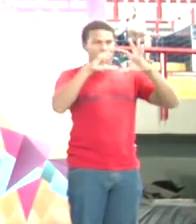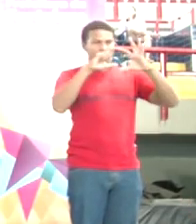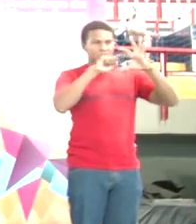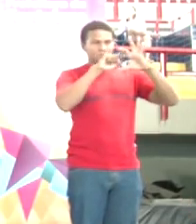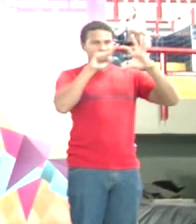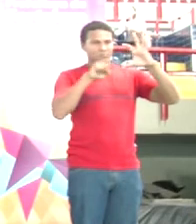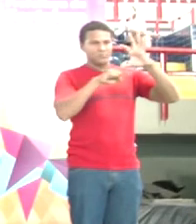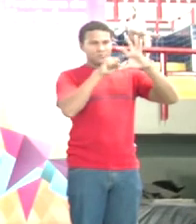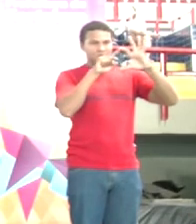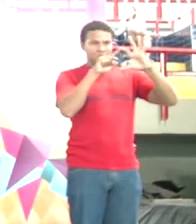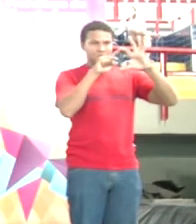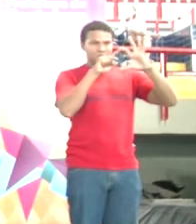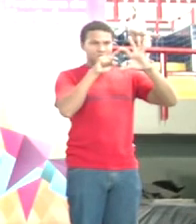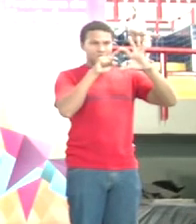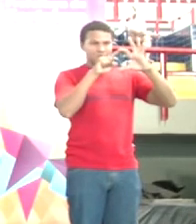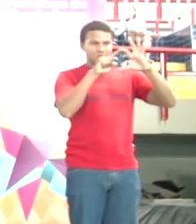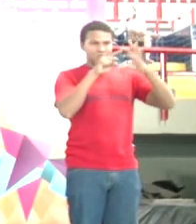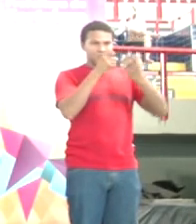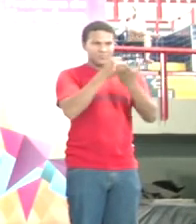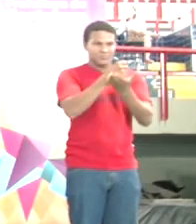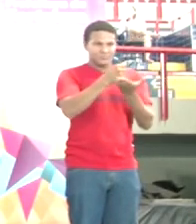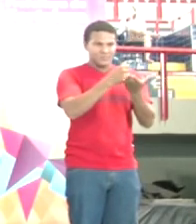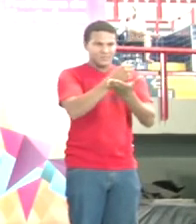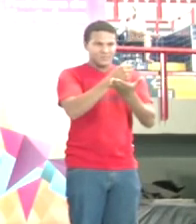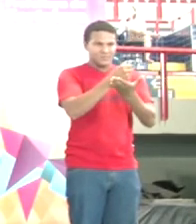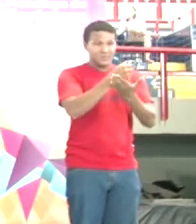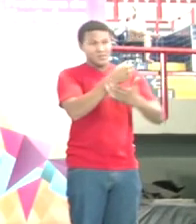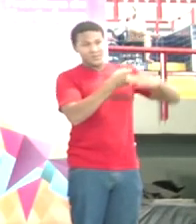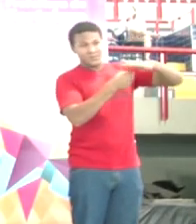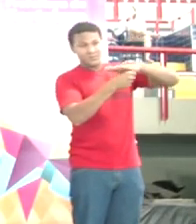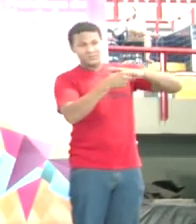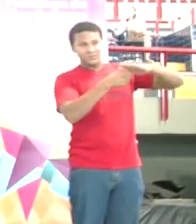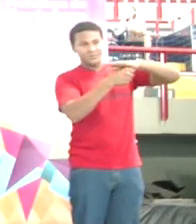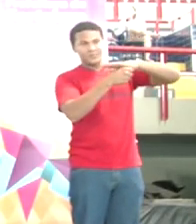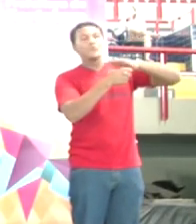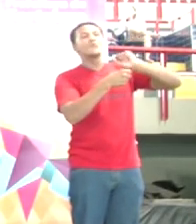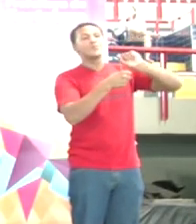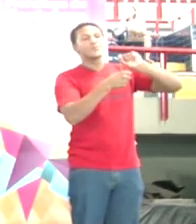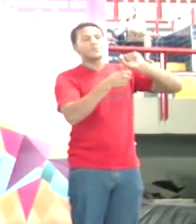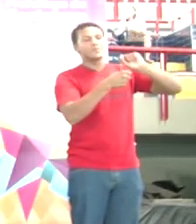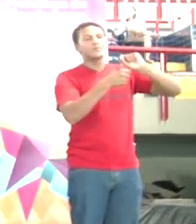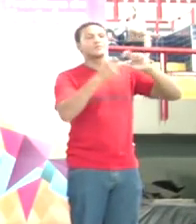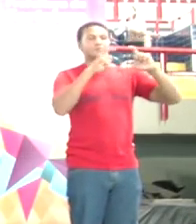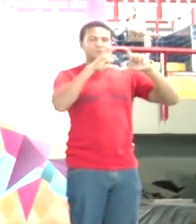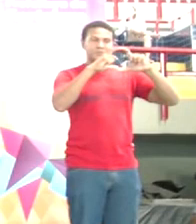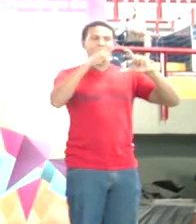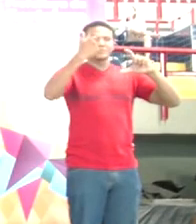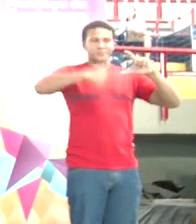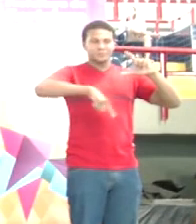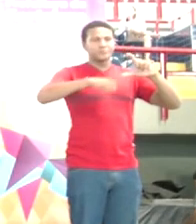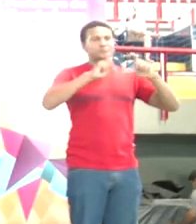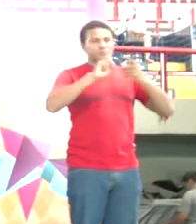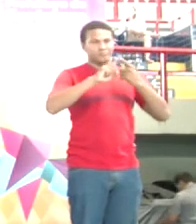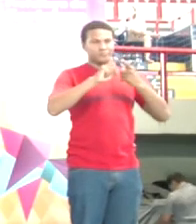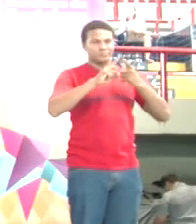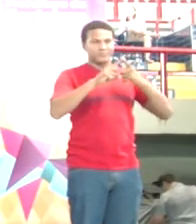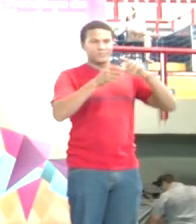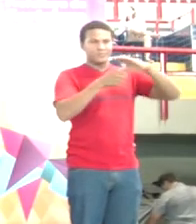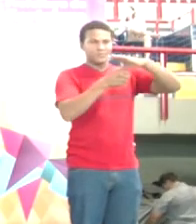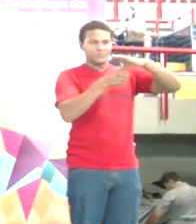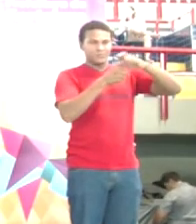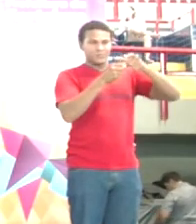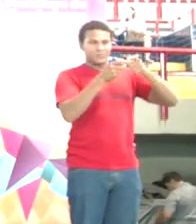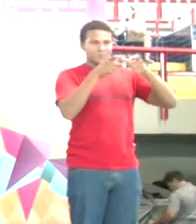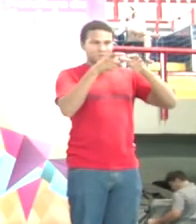Que figura é a outra base? Outro círculo idêntico ao primeiro. Tá legal, pessoal? Então, de que é formado um